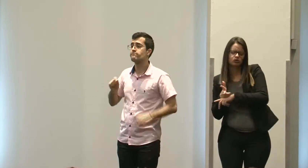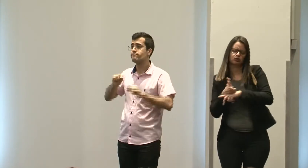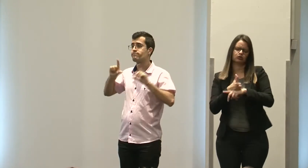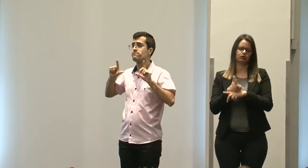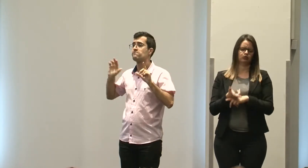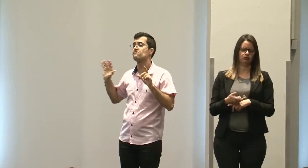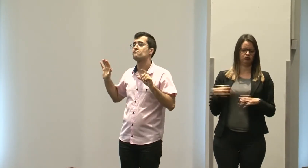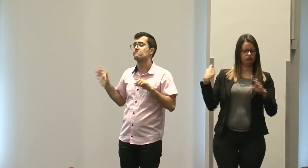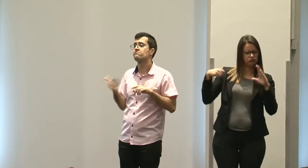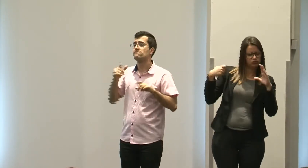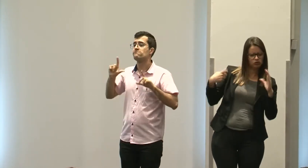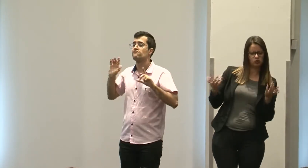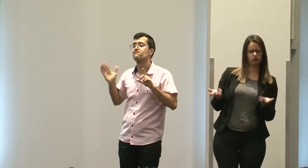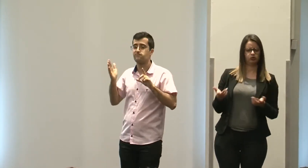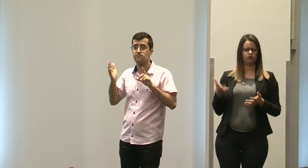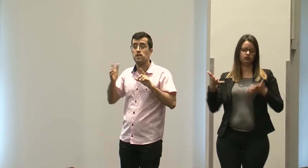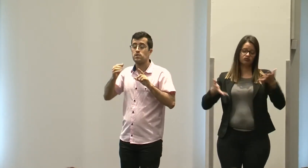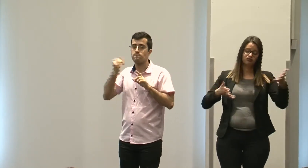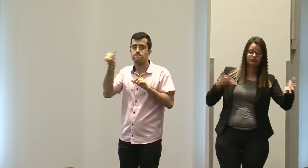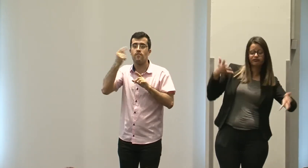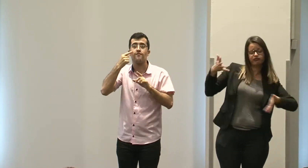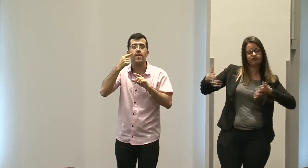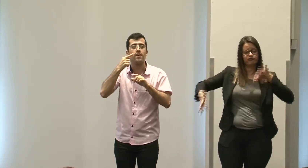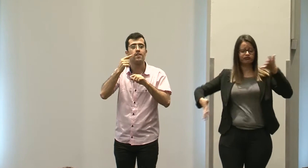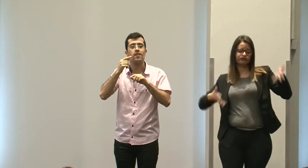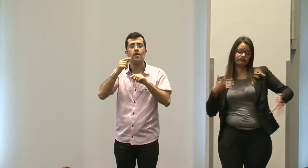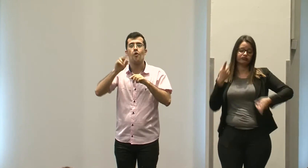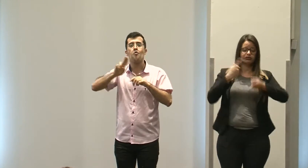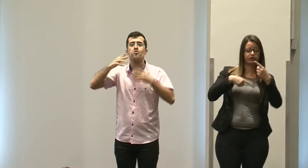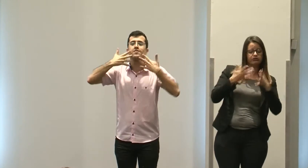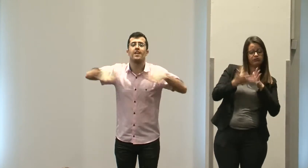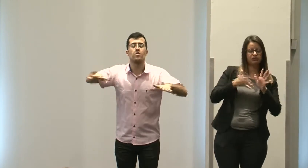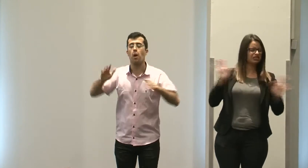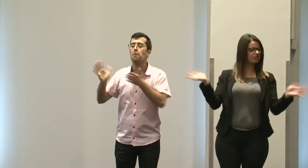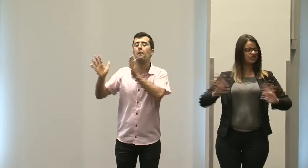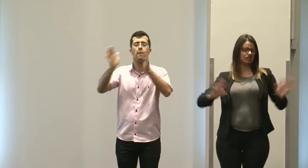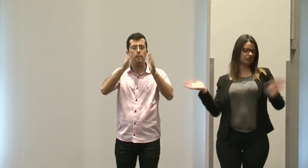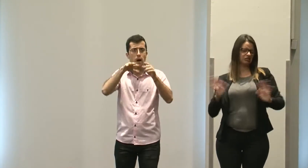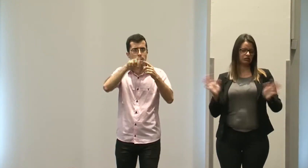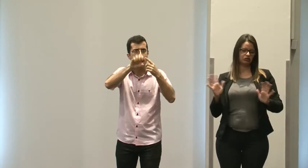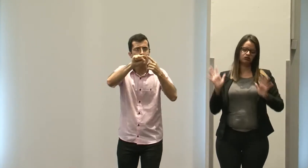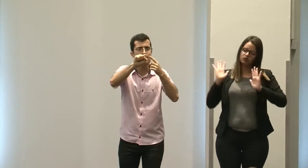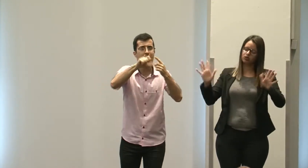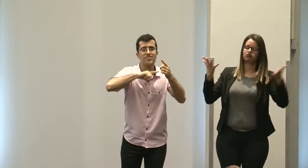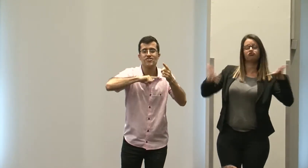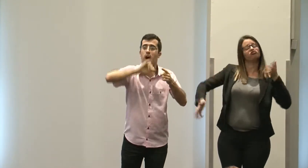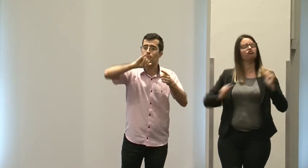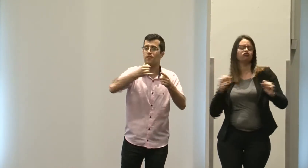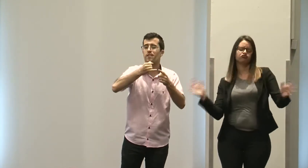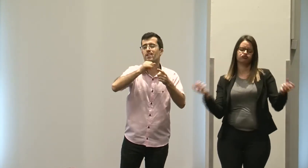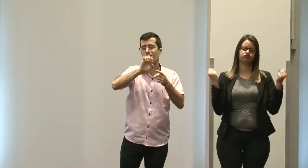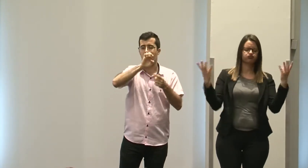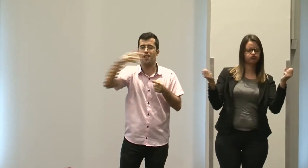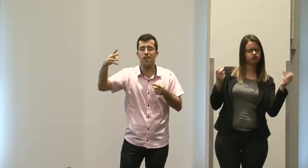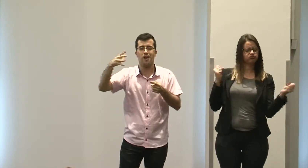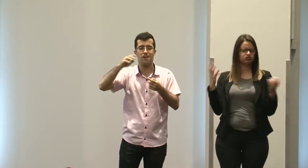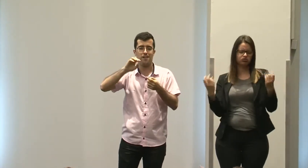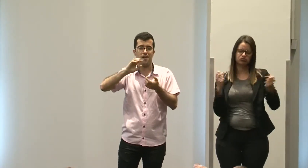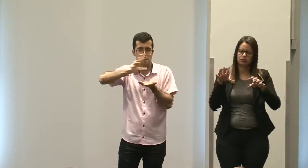Porque eu pesquisei um único dicionário e eu gostaria de repente, ver a língua em seu